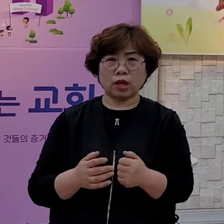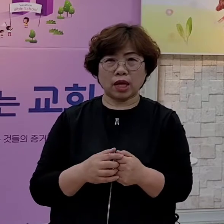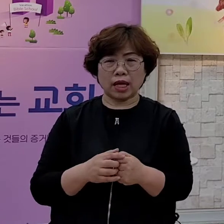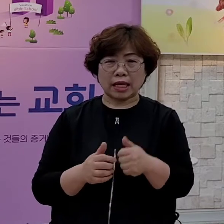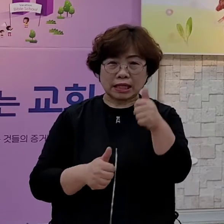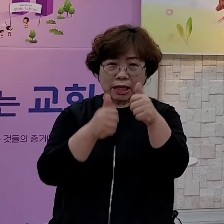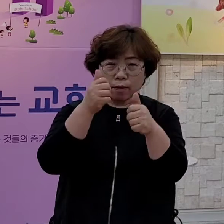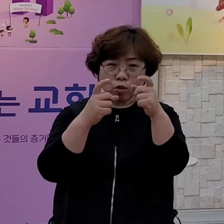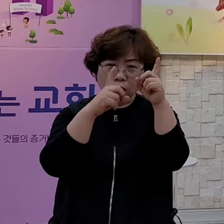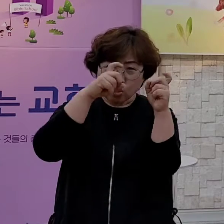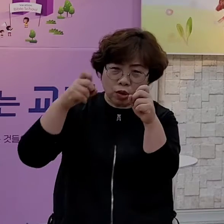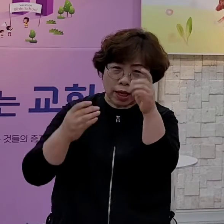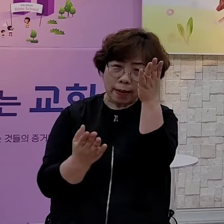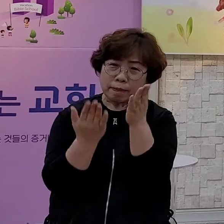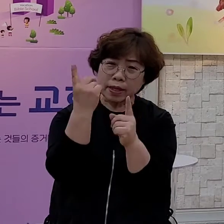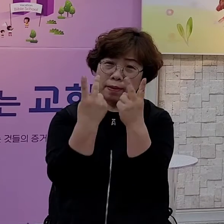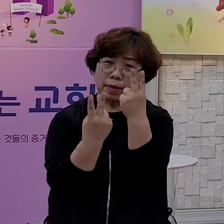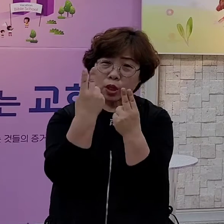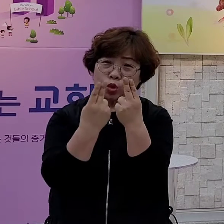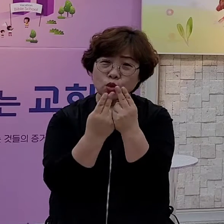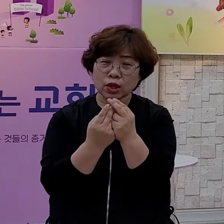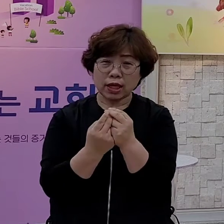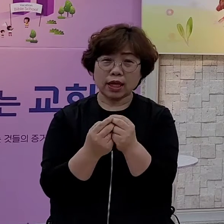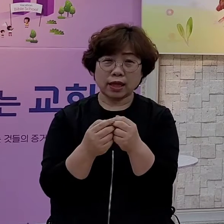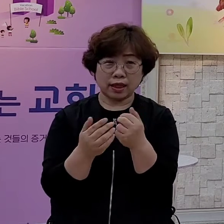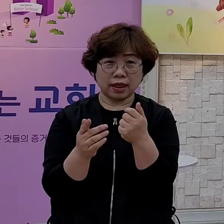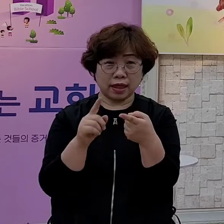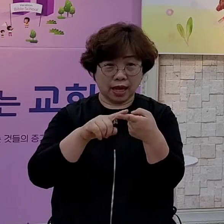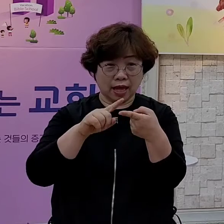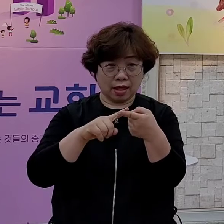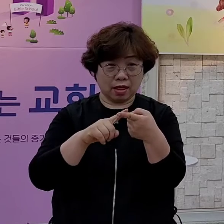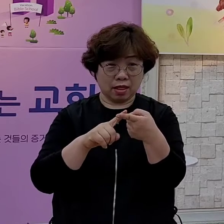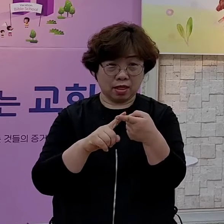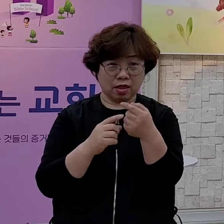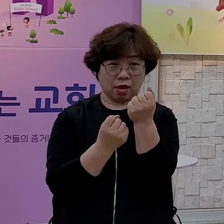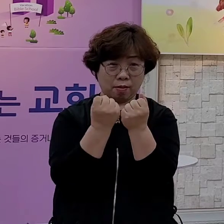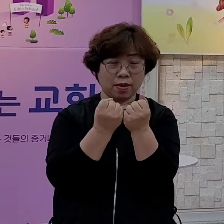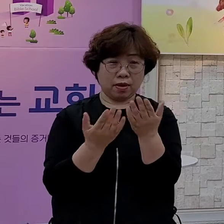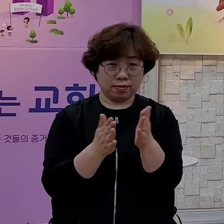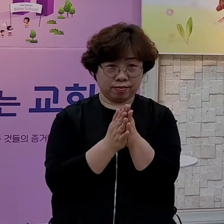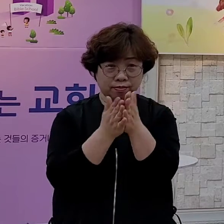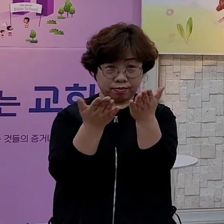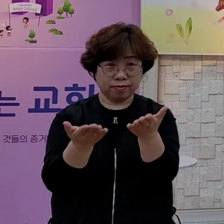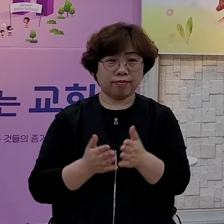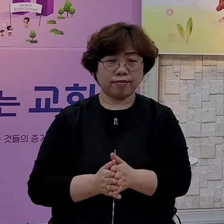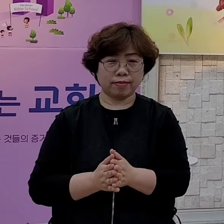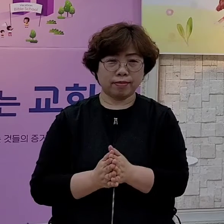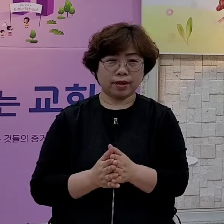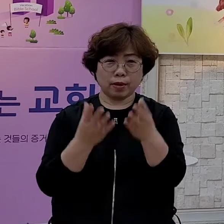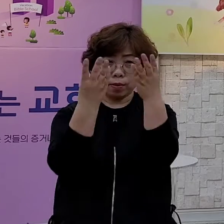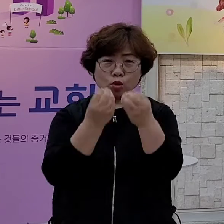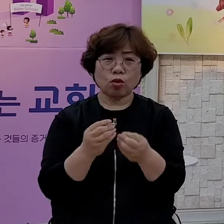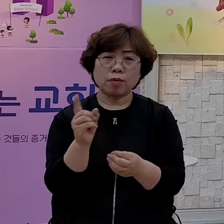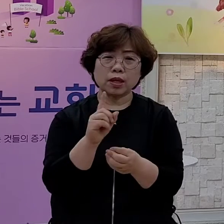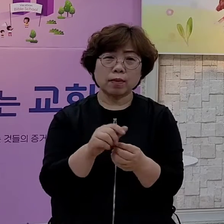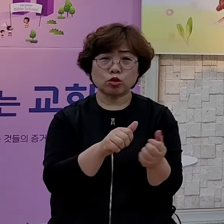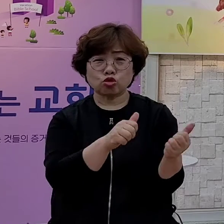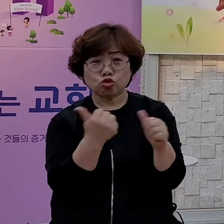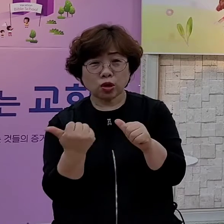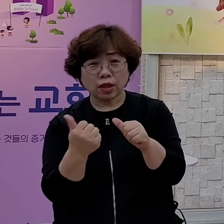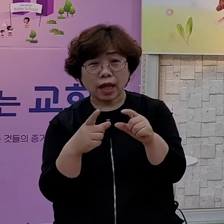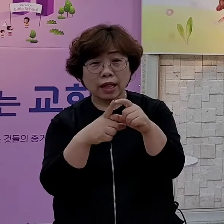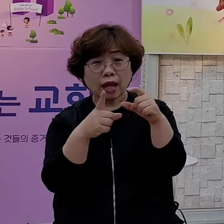볼게요. 여러분, 죽었다라는 단어를 아마 모르는 분은 안 계실 거예요. 그죠? 죽었다.